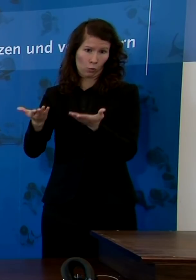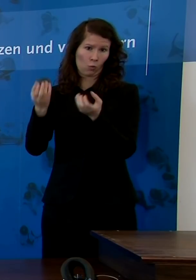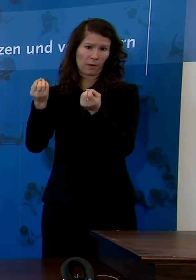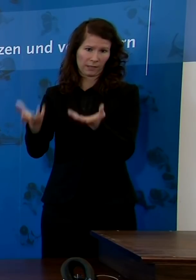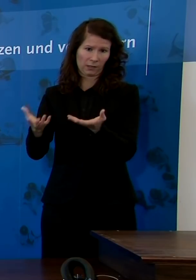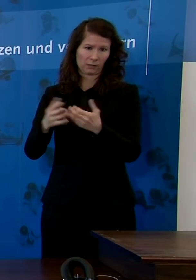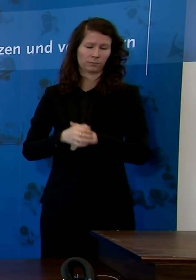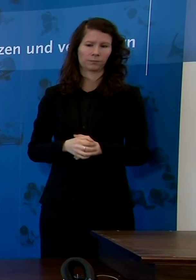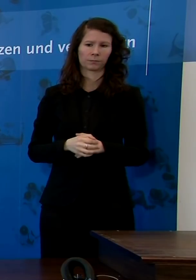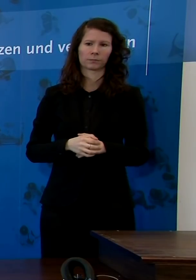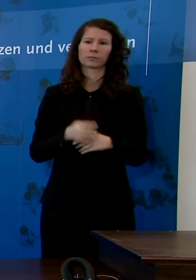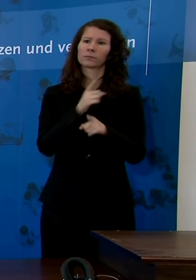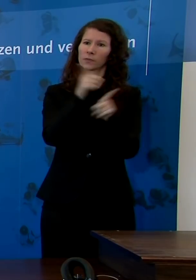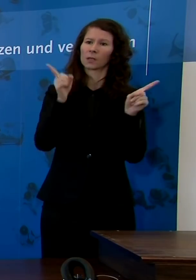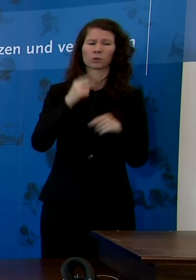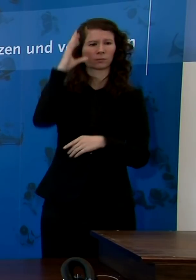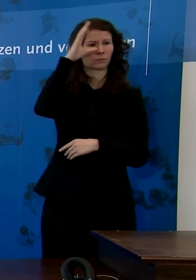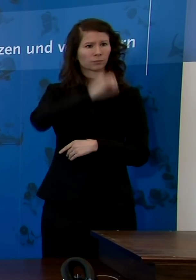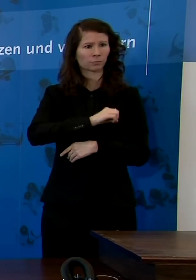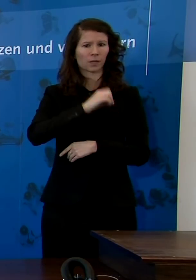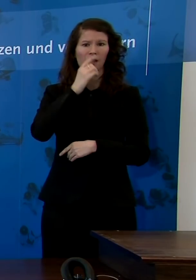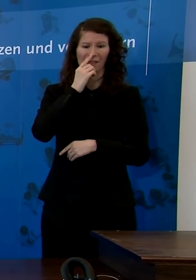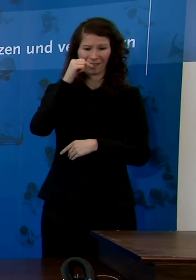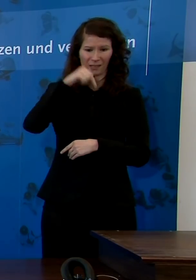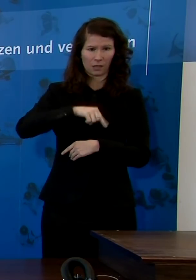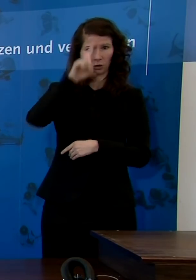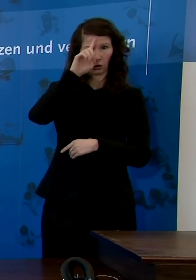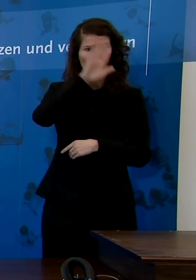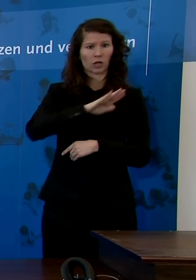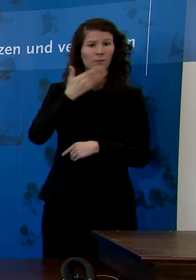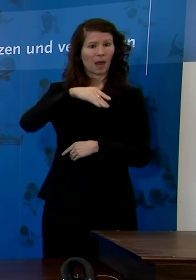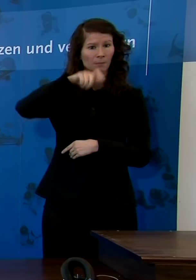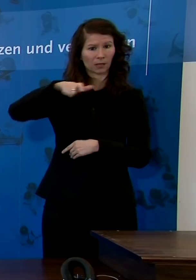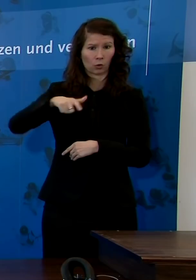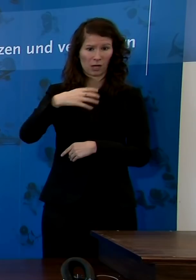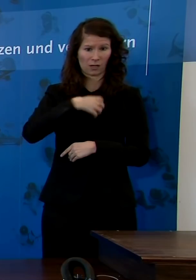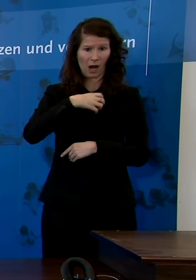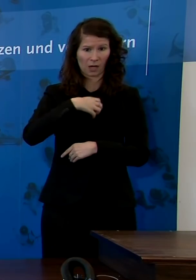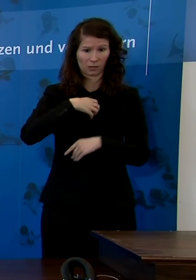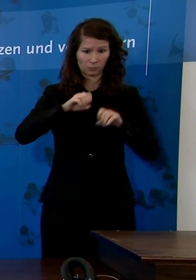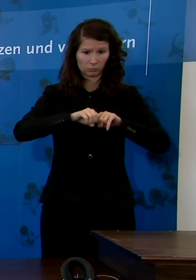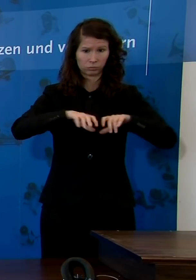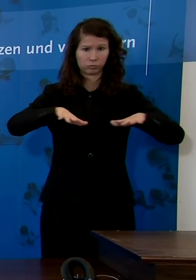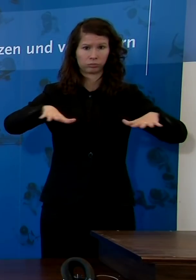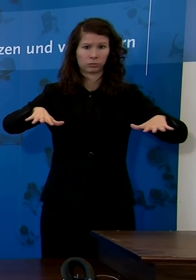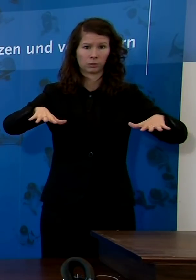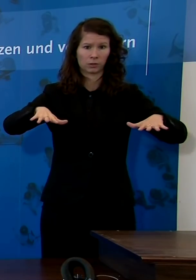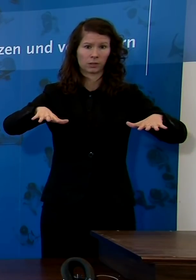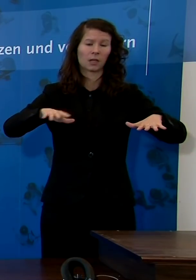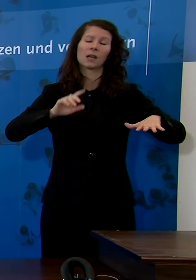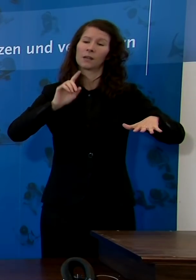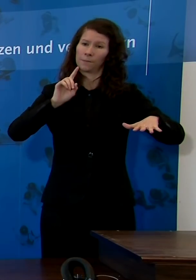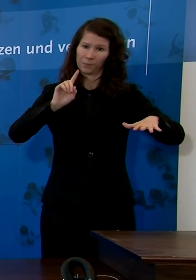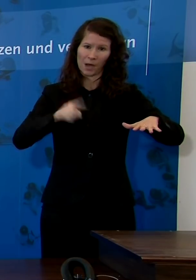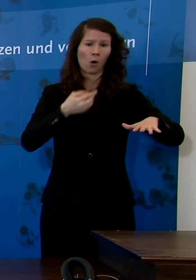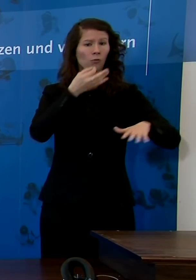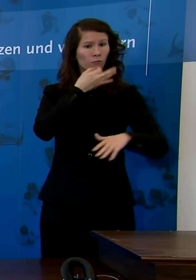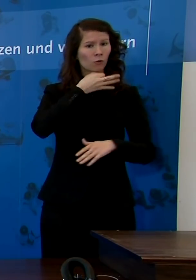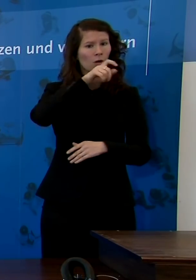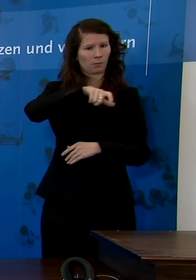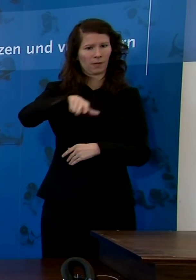auch allen klar sein, je mehr Menschen in Deutschland erkranken, desto wahrscheinlicher wird es natürlich auch sein, dass darunter auch solche Fälle sind bei